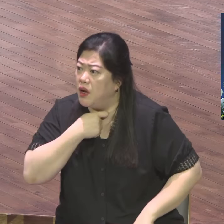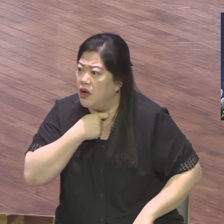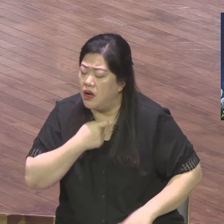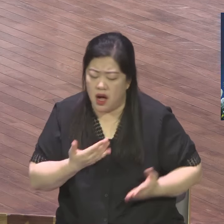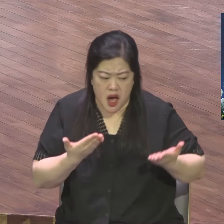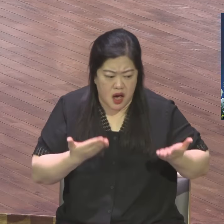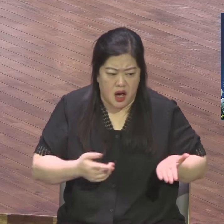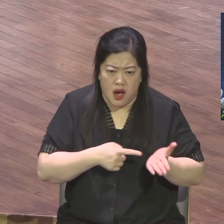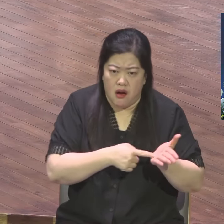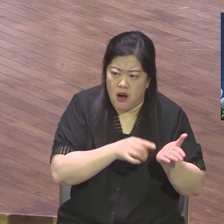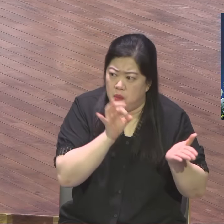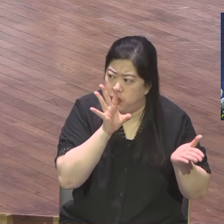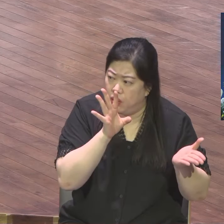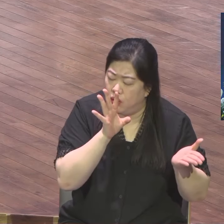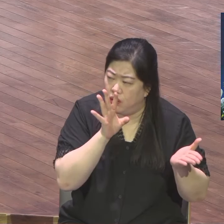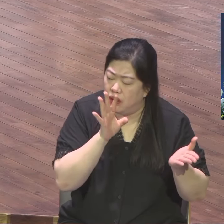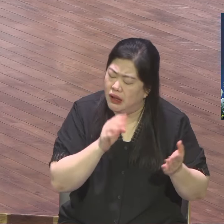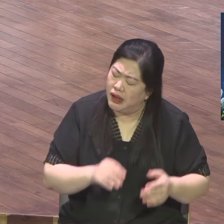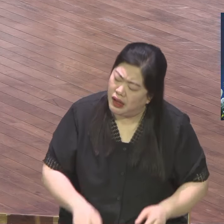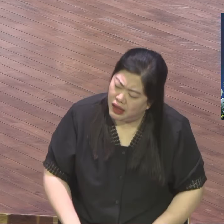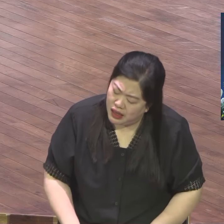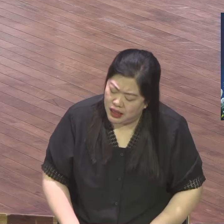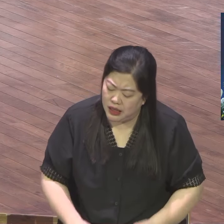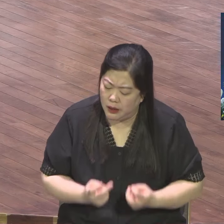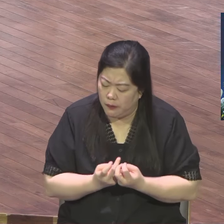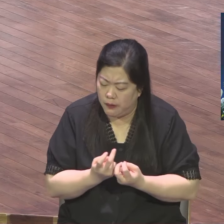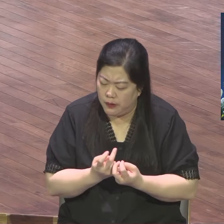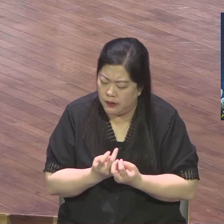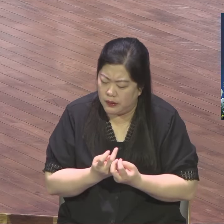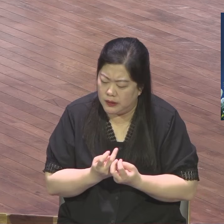독립하고 나니까 한 달 만에 1년 직급을, 1년